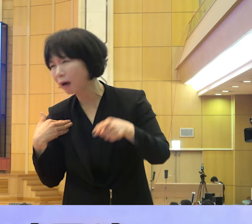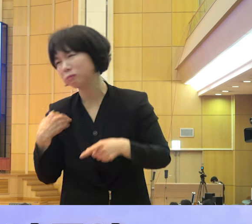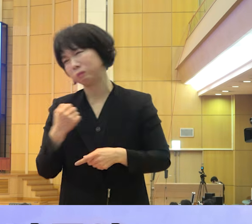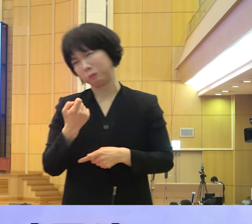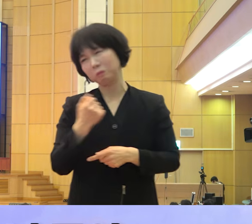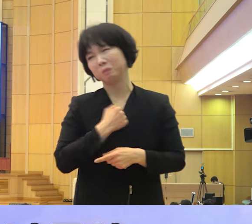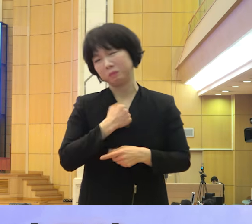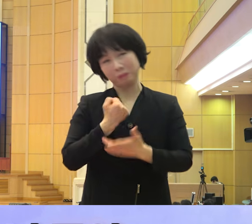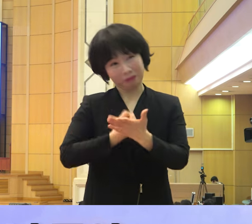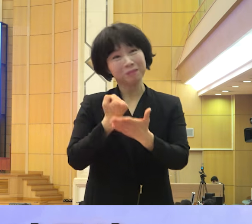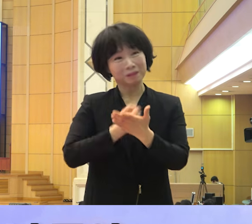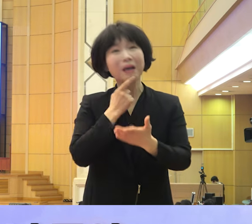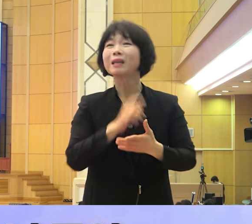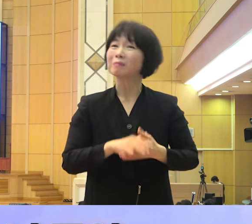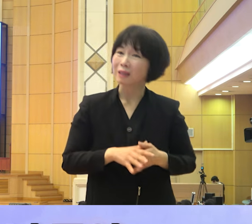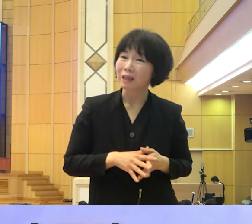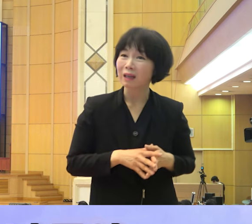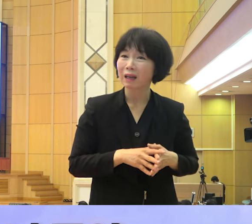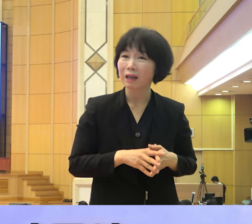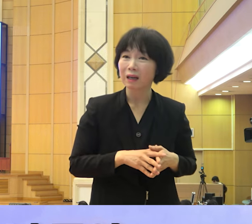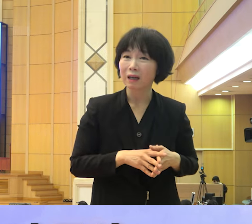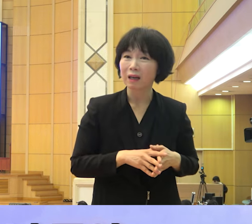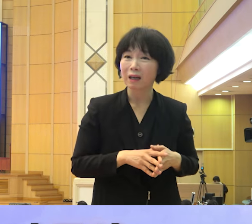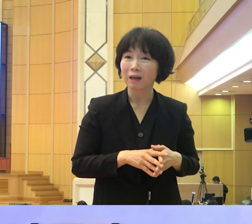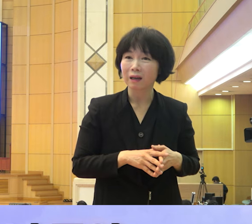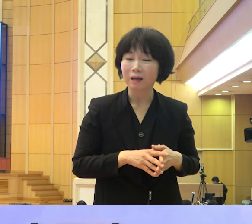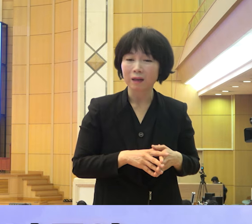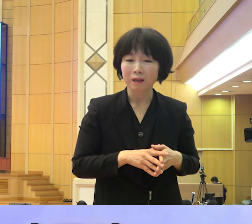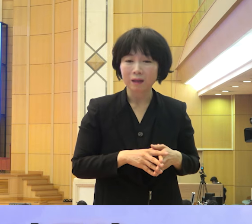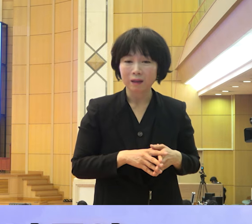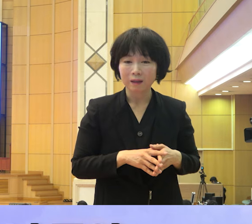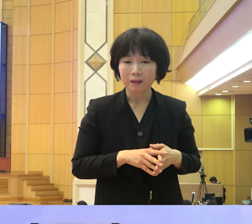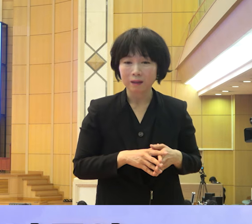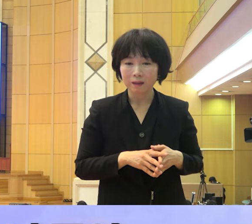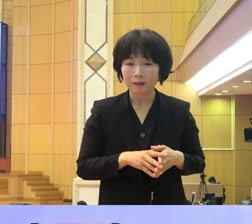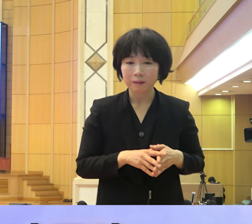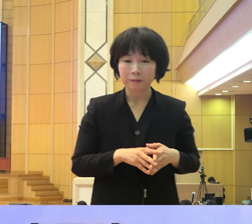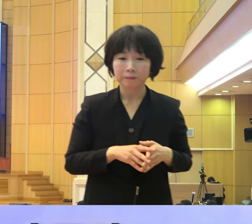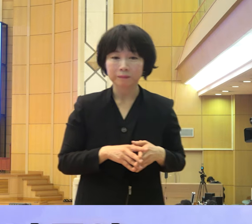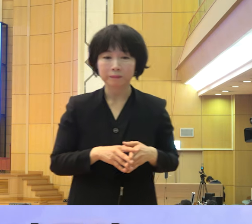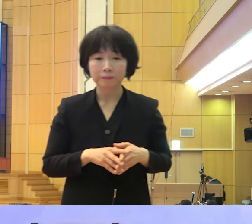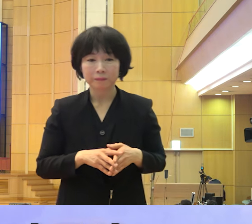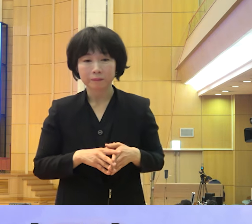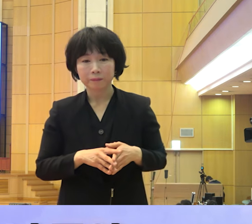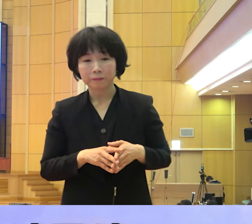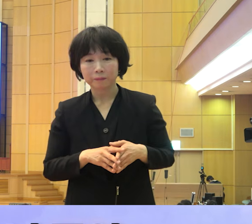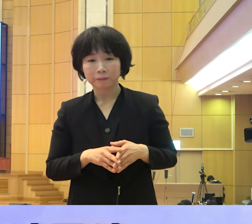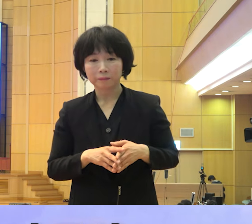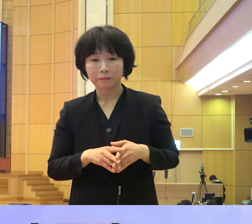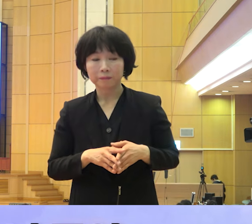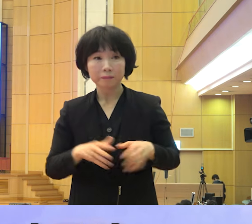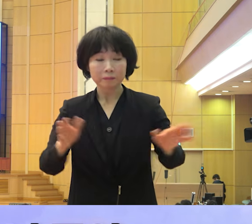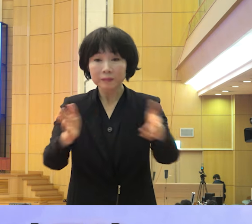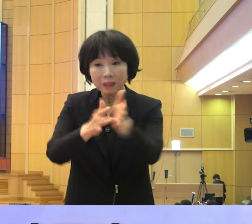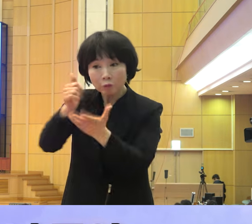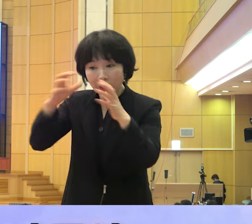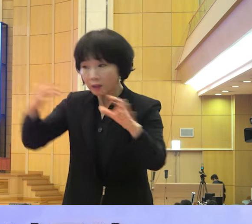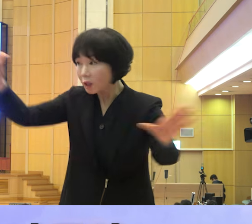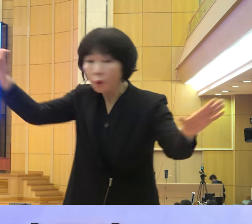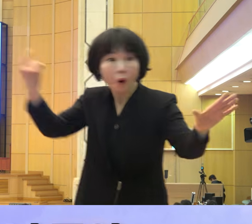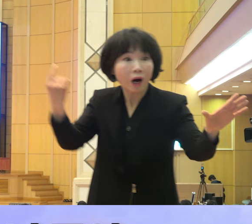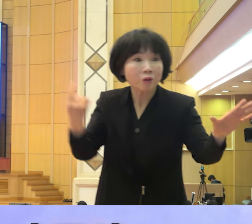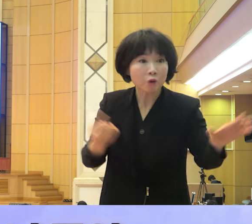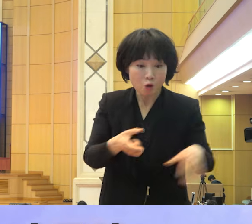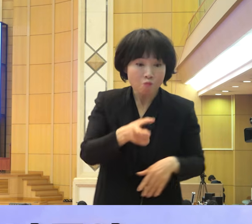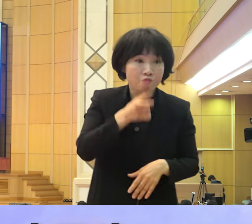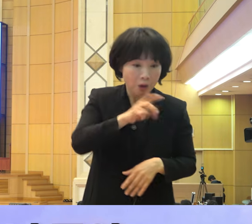당시에 우리가 성경 말씀 시간이 없어서 다 전할 수는 없지만, 그냥 뭐 물을 포도주 되게 했다든지,